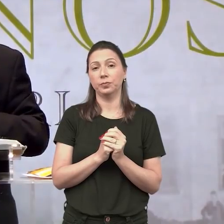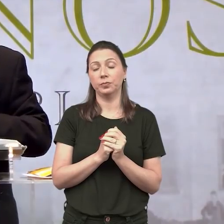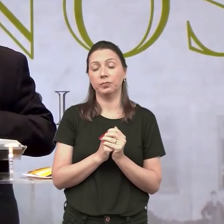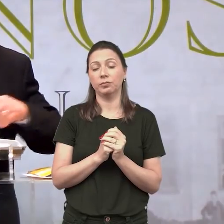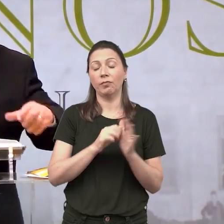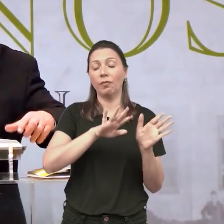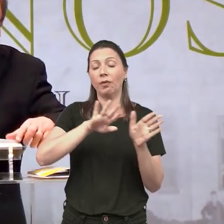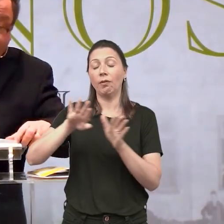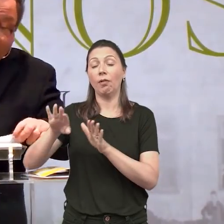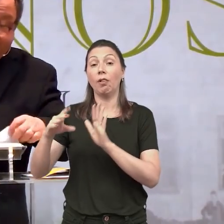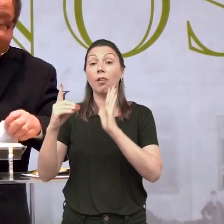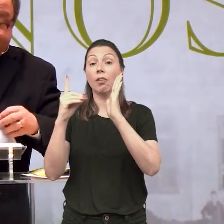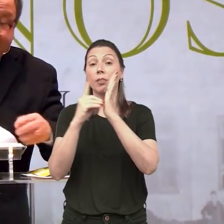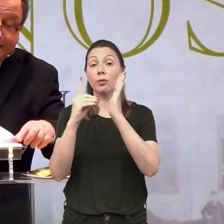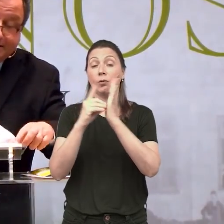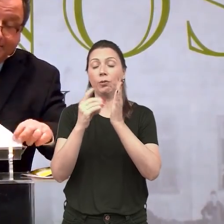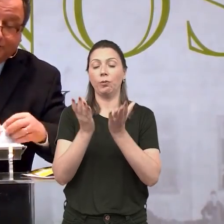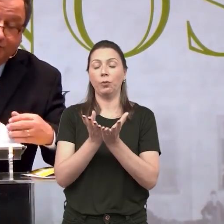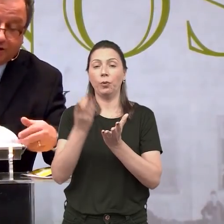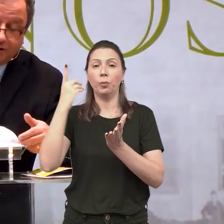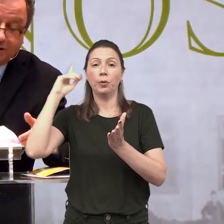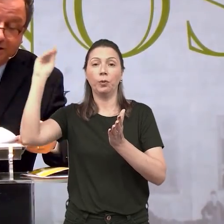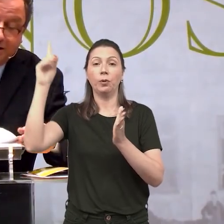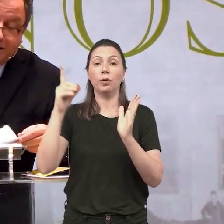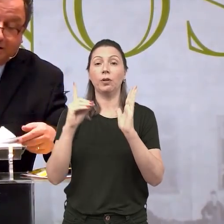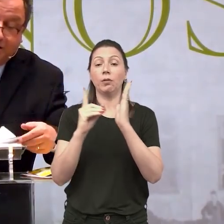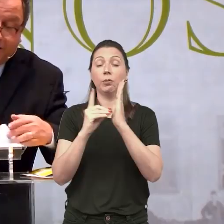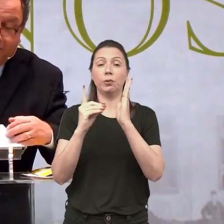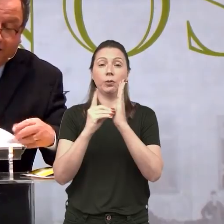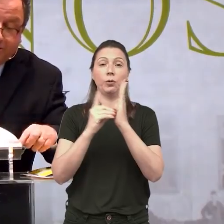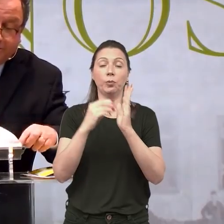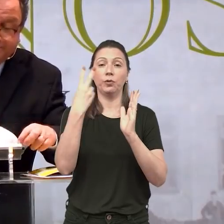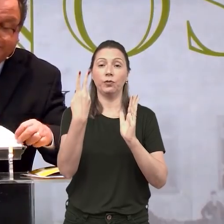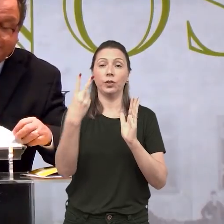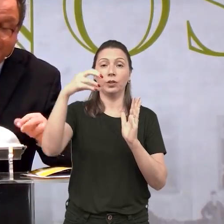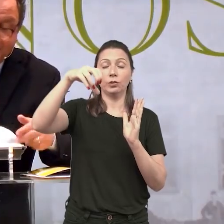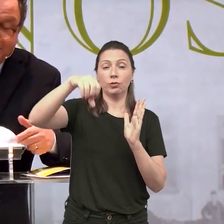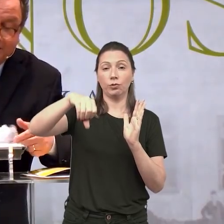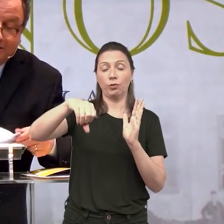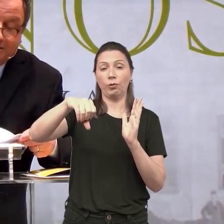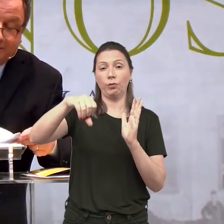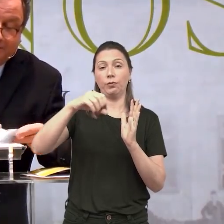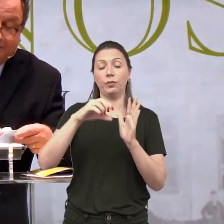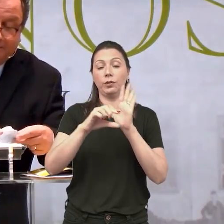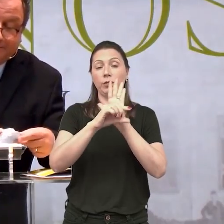Vamos ler Deuteronômio 29, 29, porque esse texto é mais forte. Deuteronômio